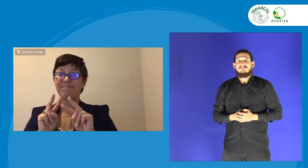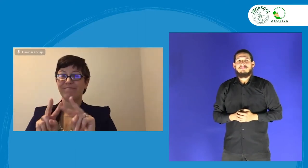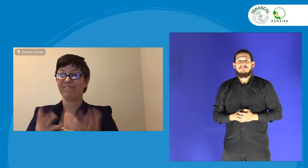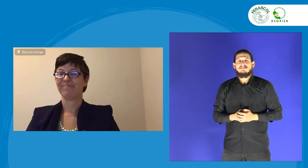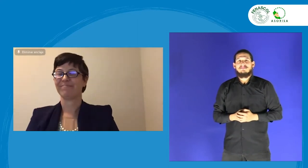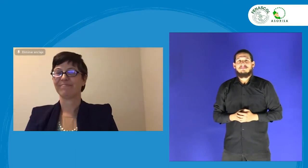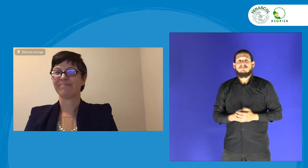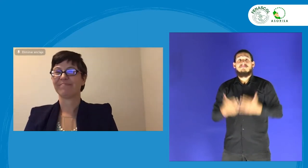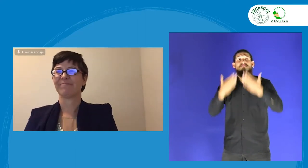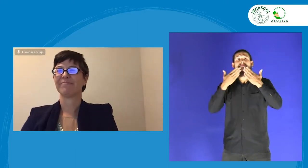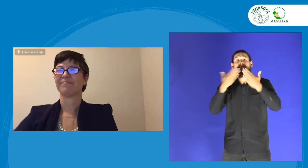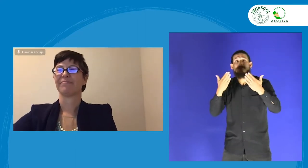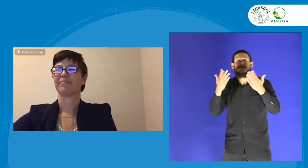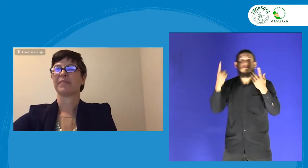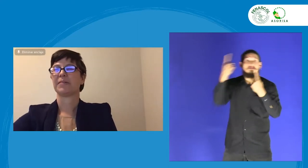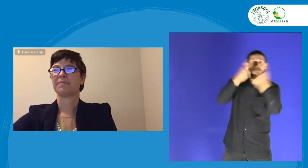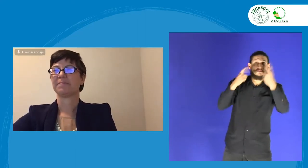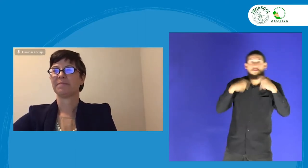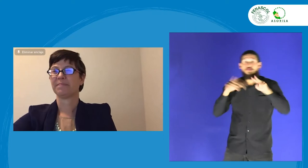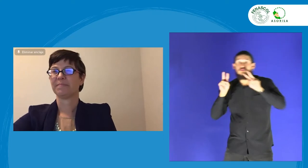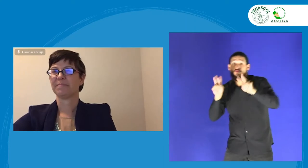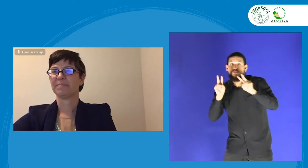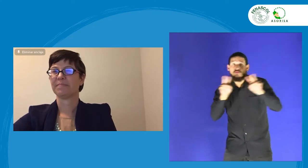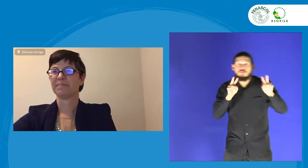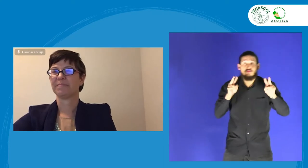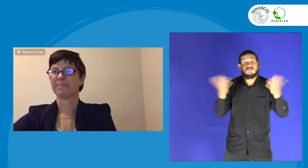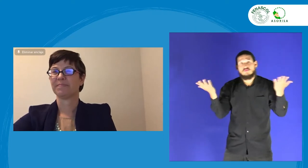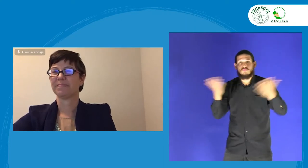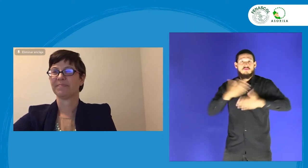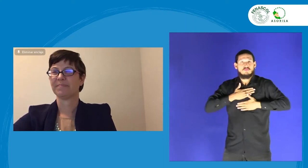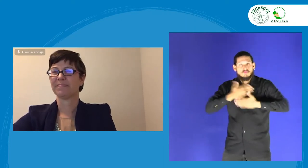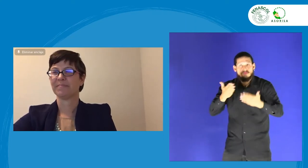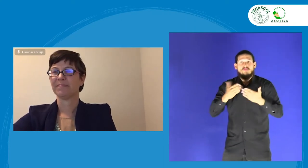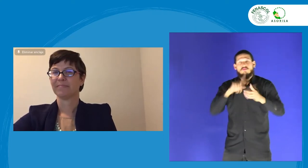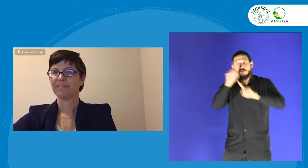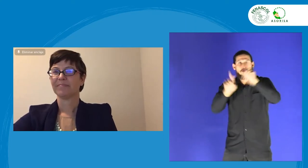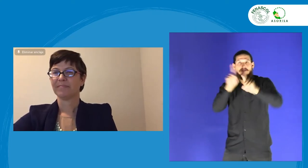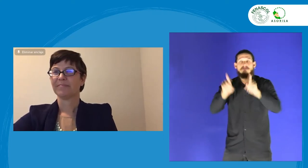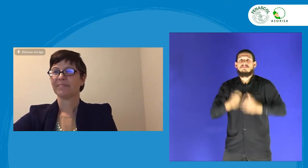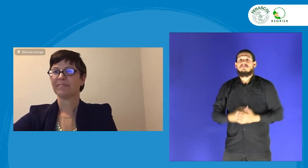Bien, así que nada, un saludo para todos y todas.